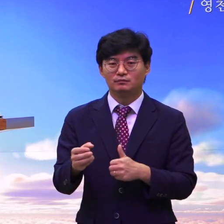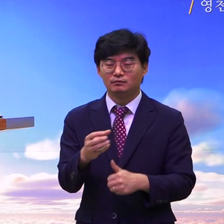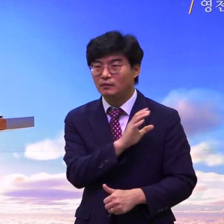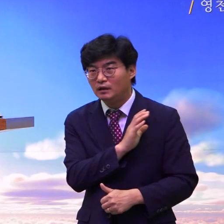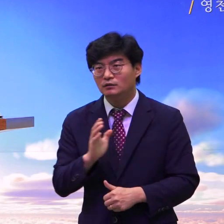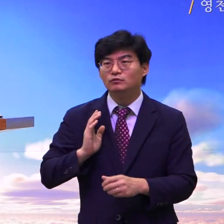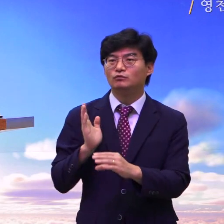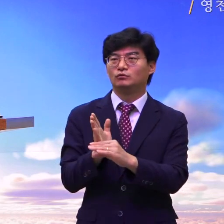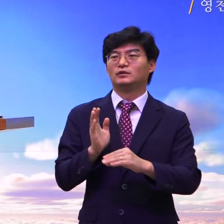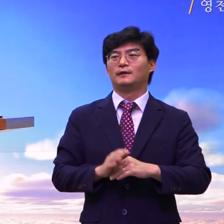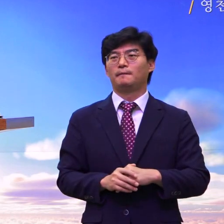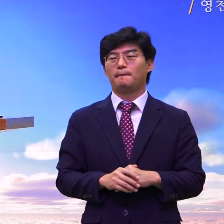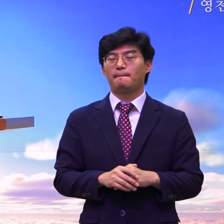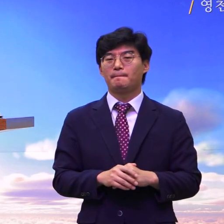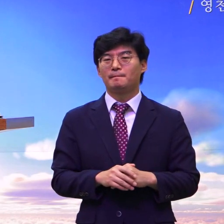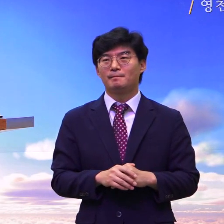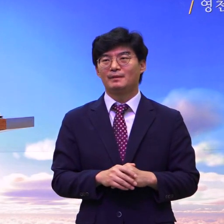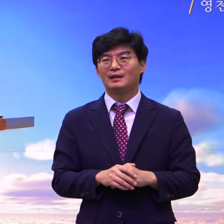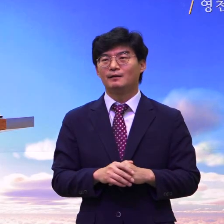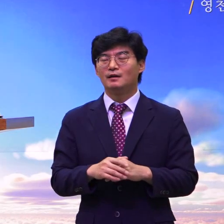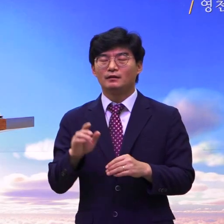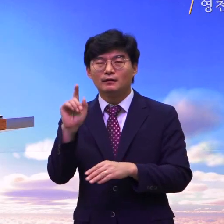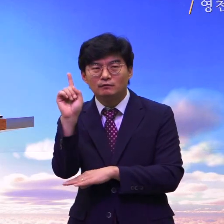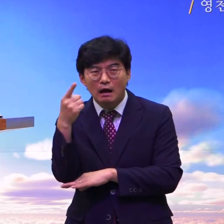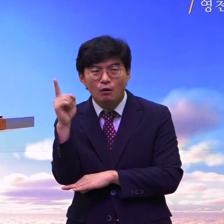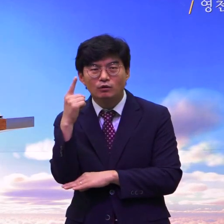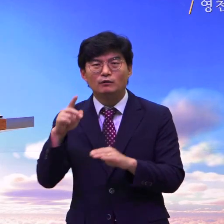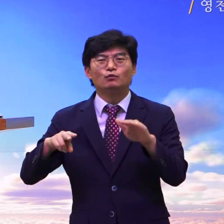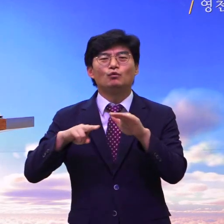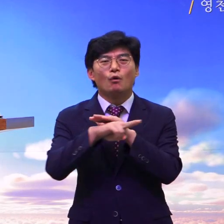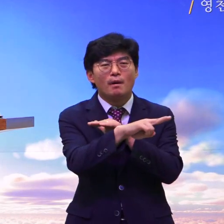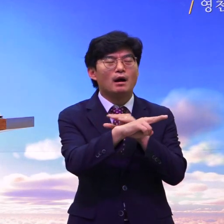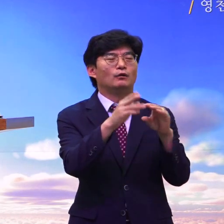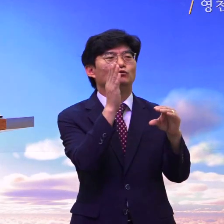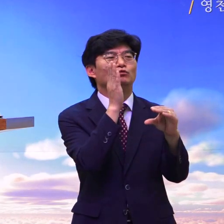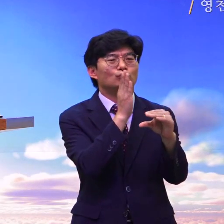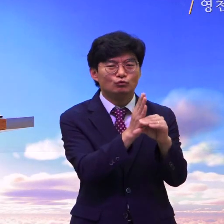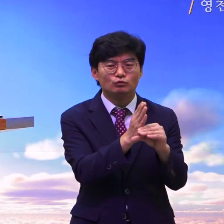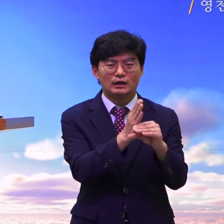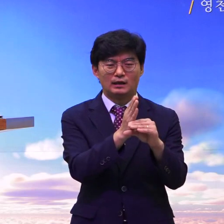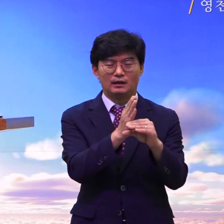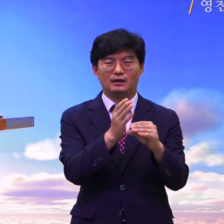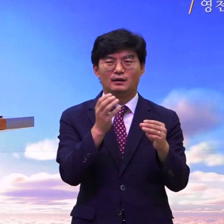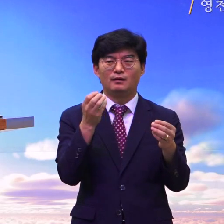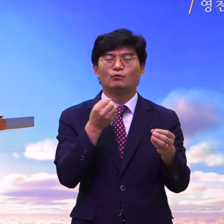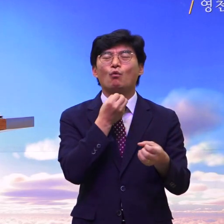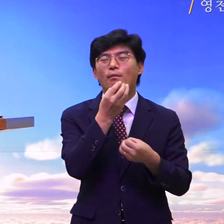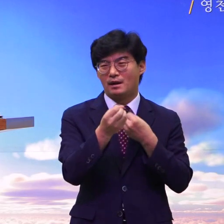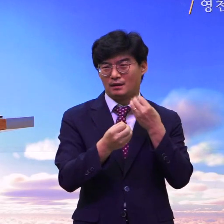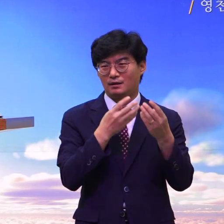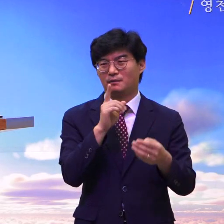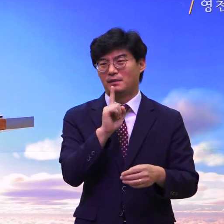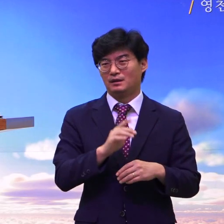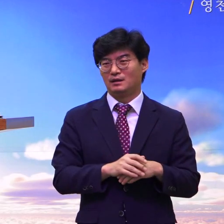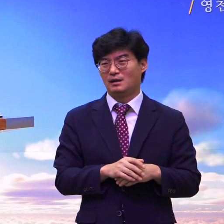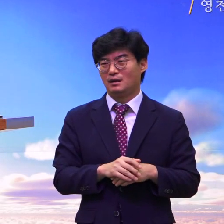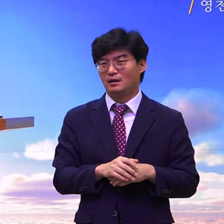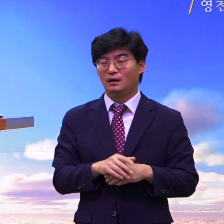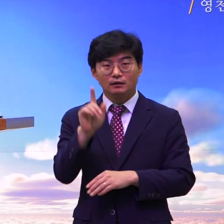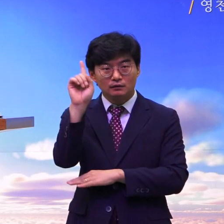유단 동편의 마하나임으로 도피하면서 지은 시입니다. 여러분 이때 다윗의 마음이